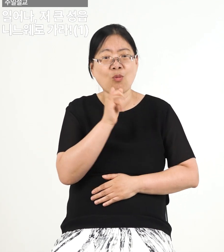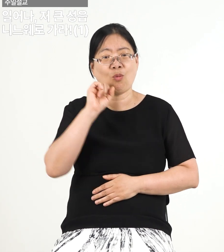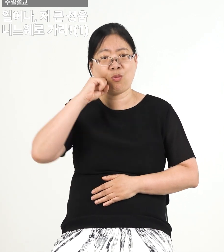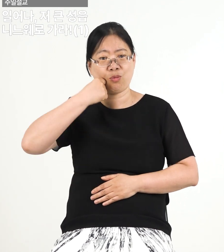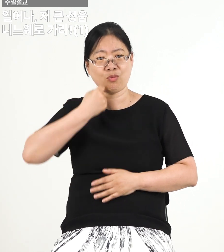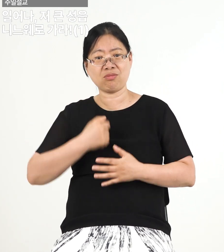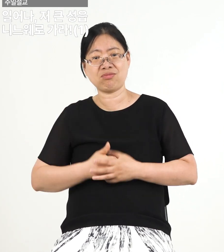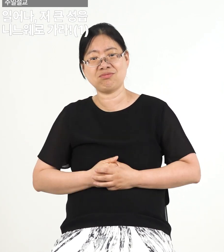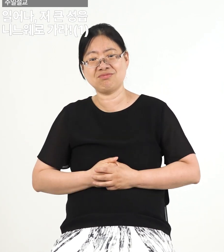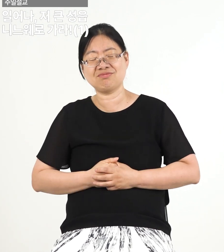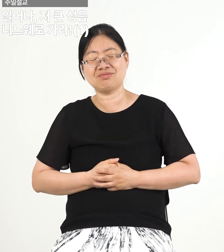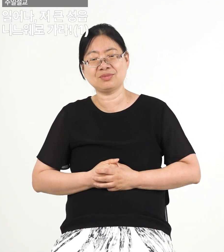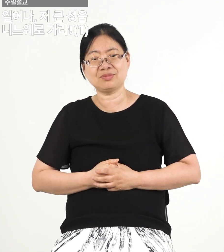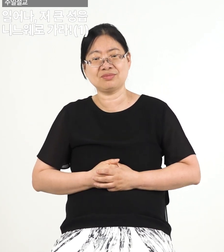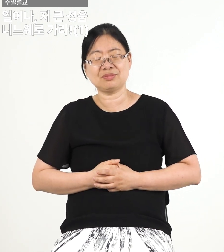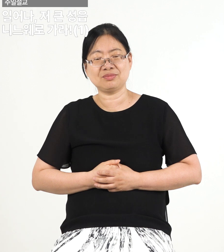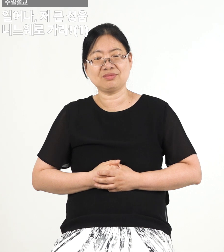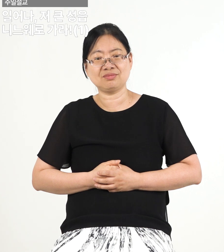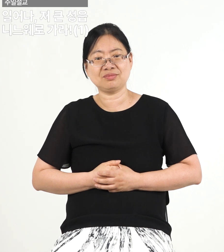그러니까